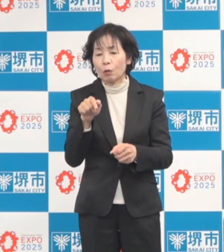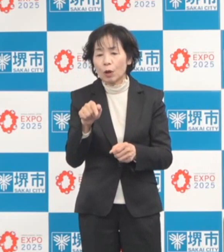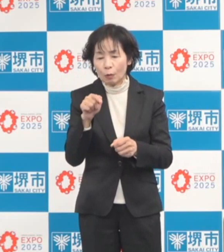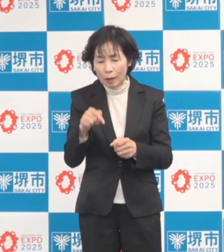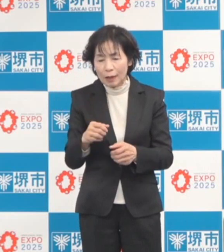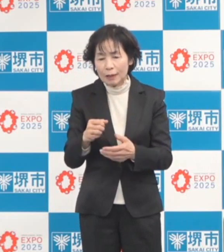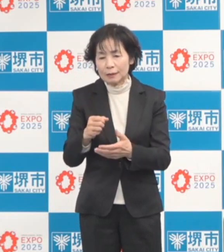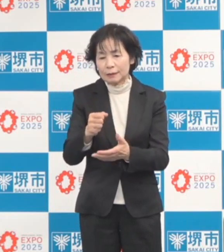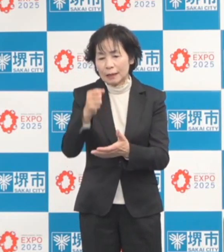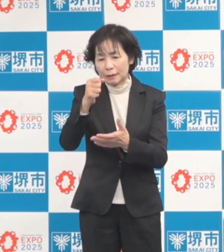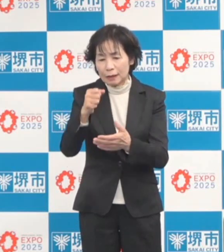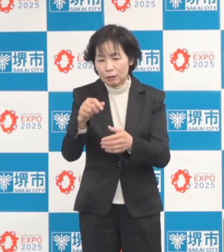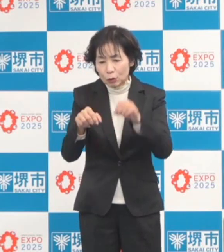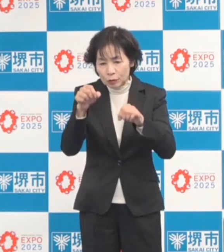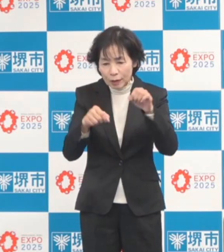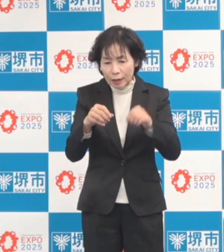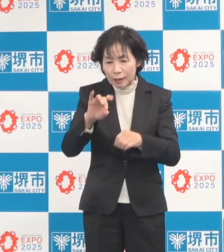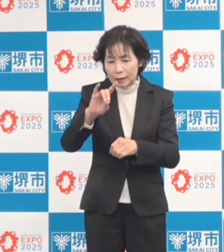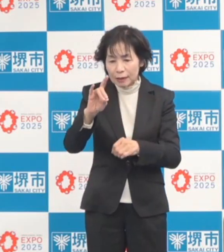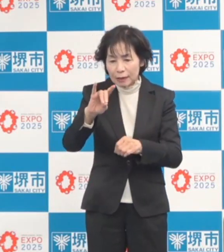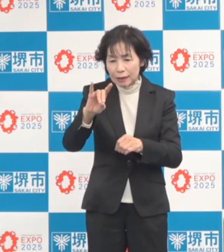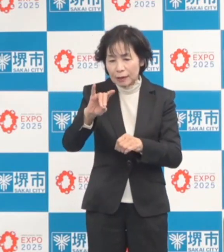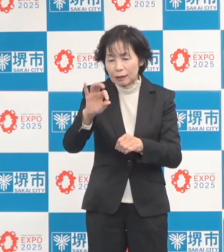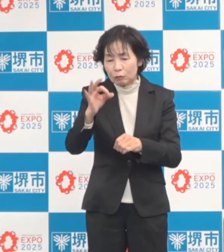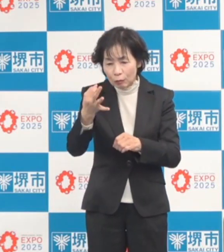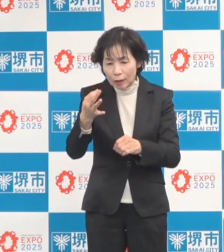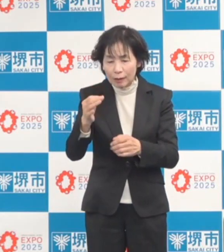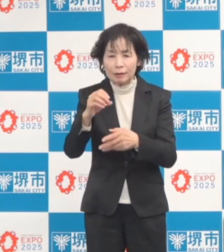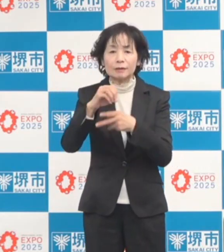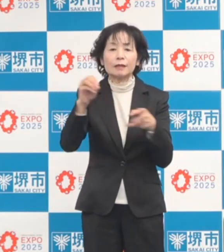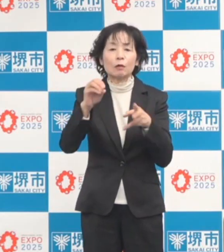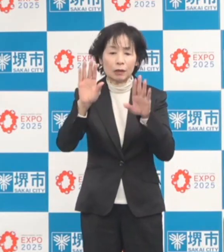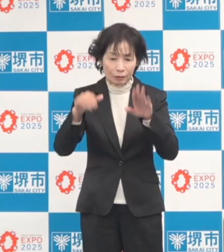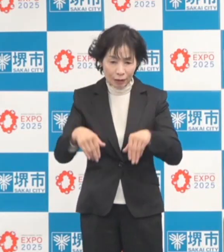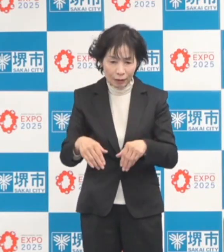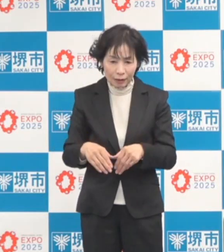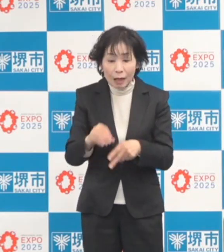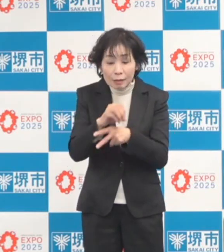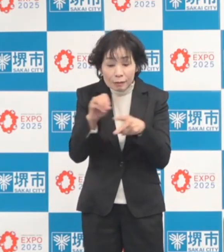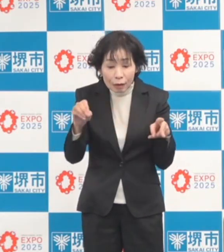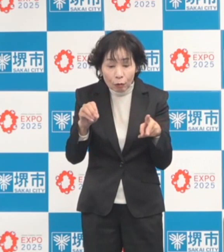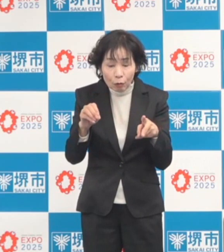整基金というのはゼロだったんですね。このゼロの段